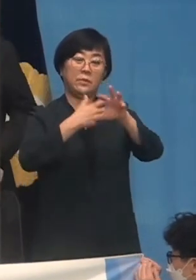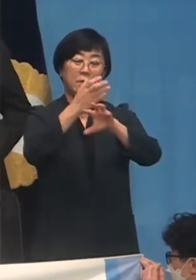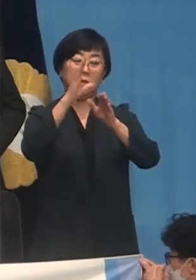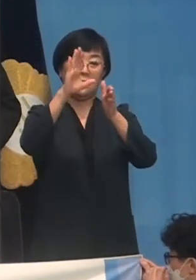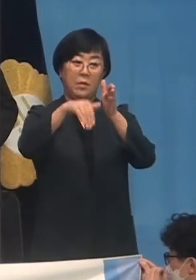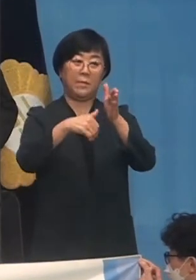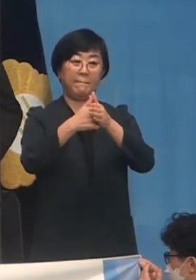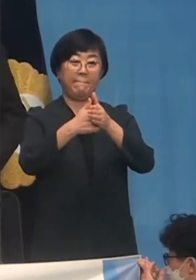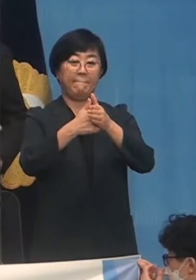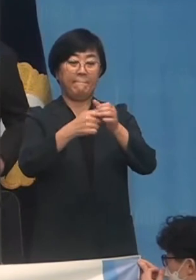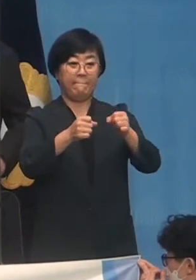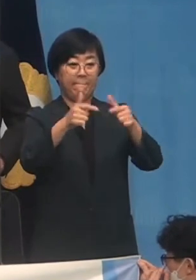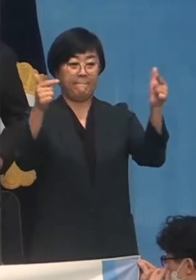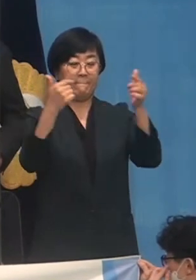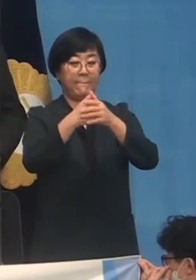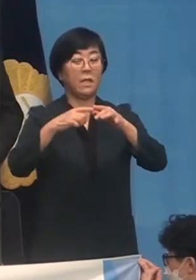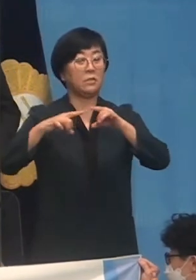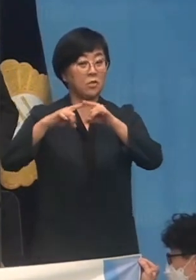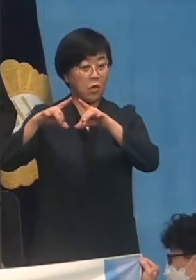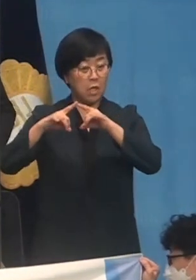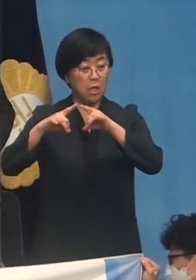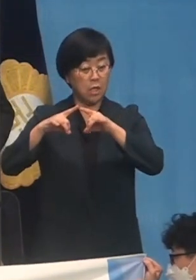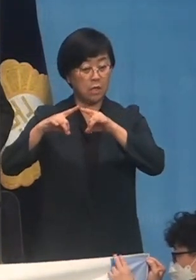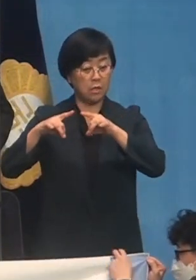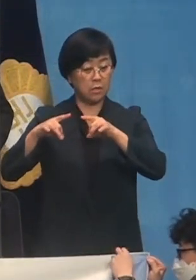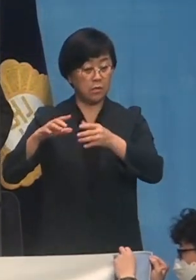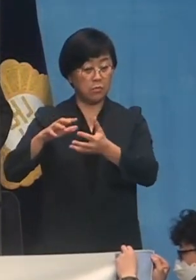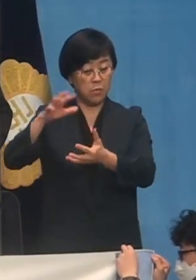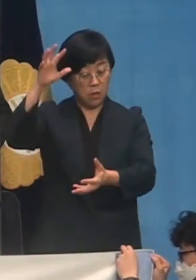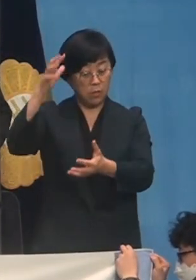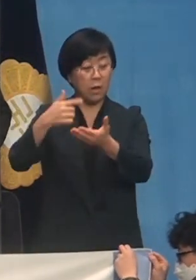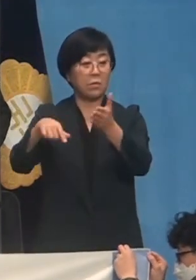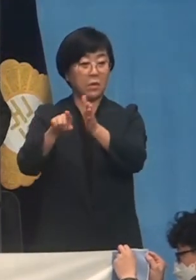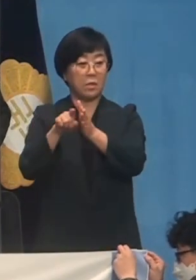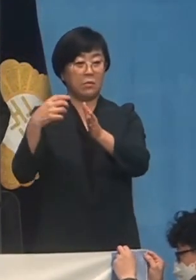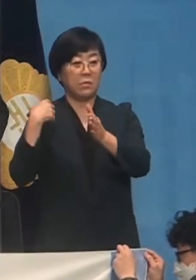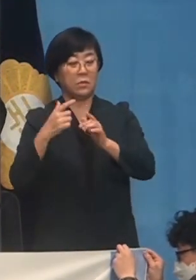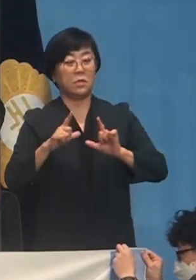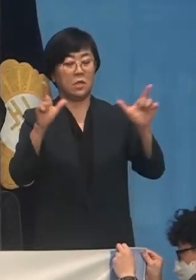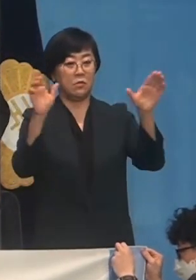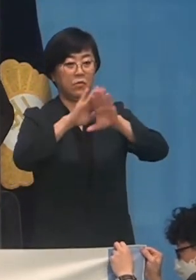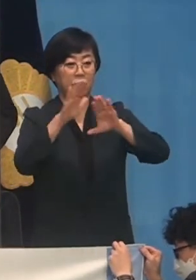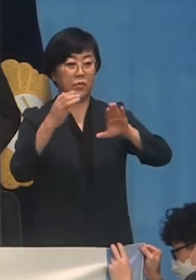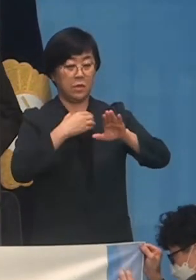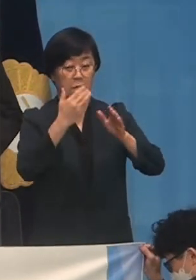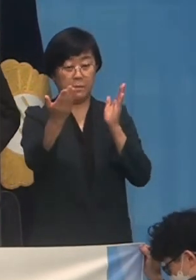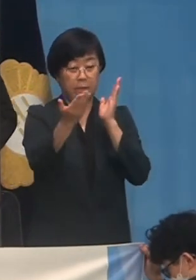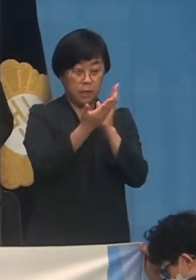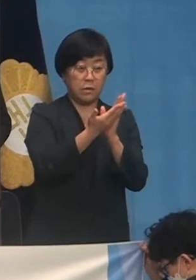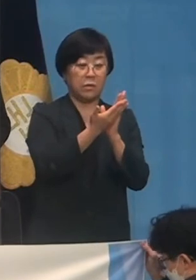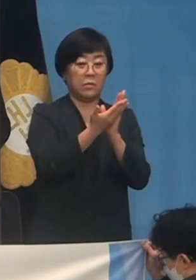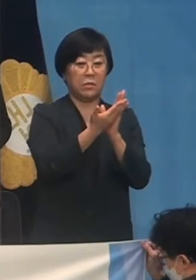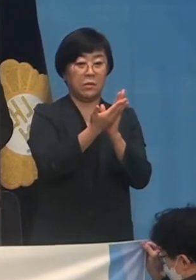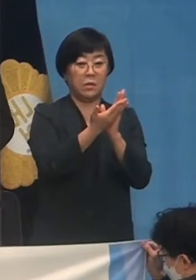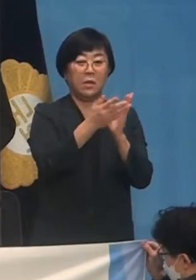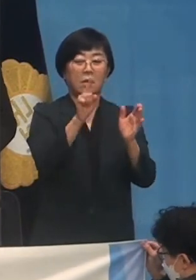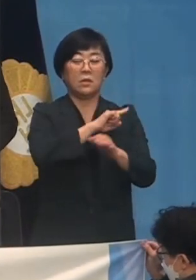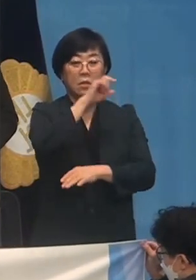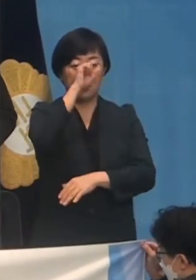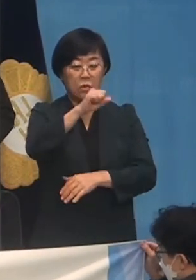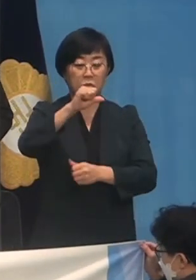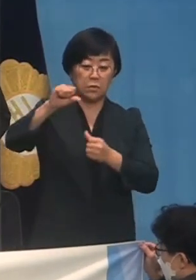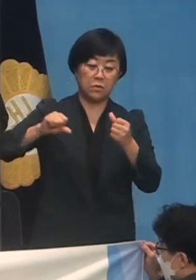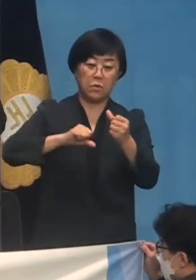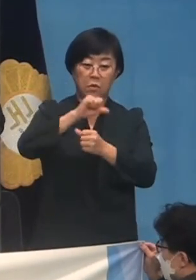대비 늘어나는 전력 수요를 감당하고 기후위기에 대응할 수 있는 최적의